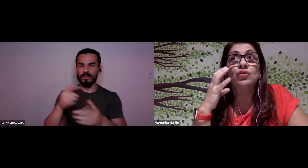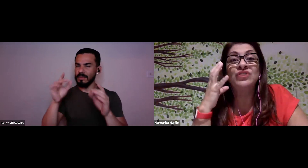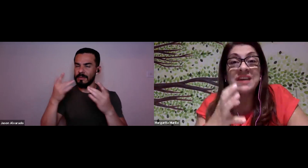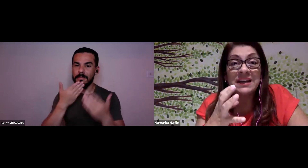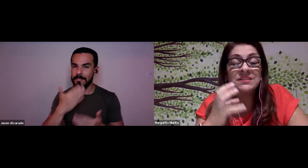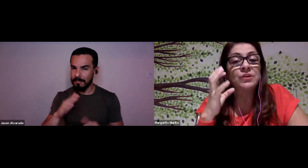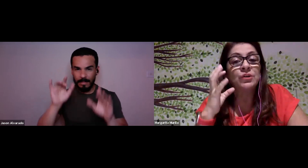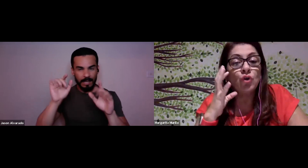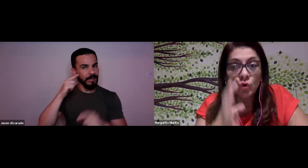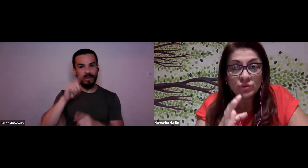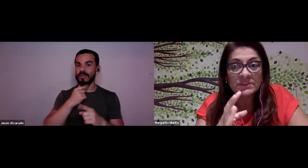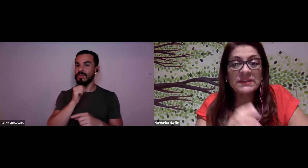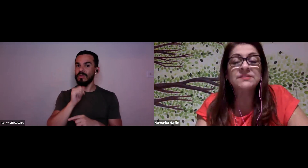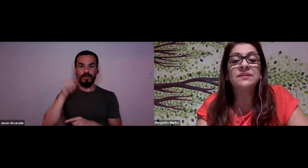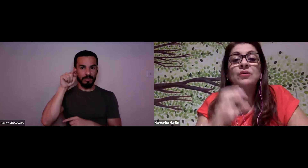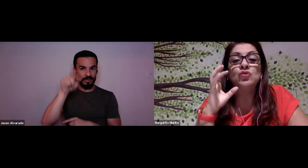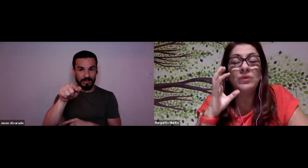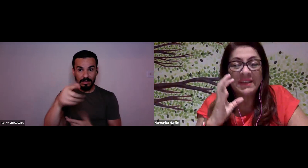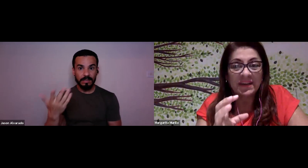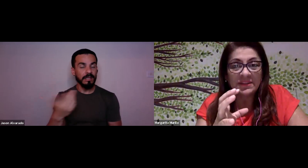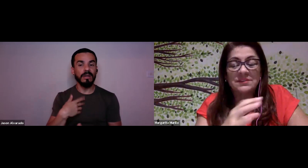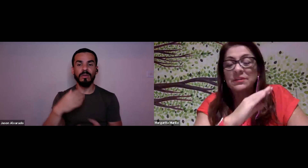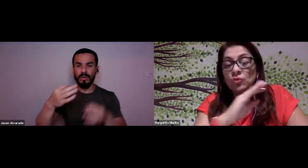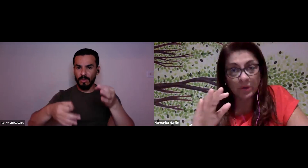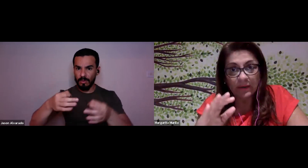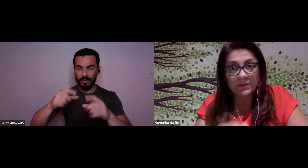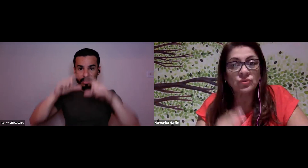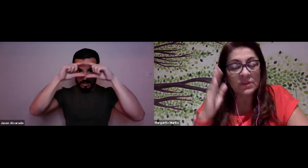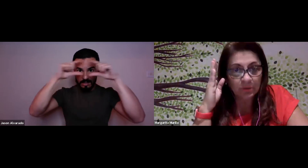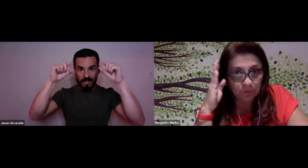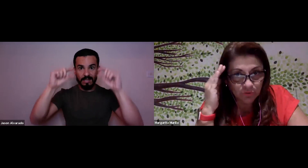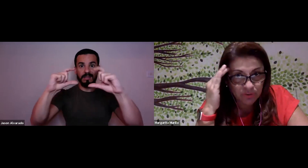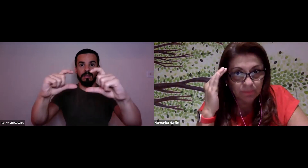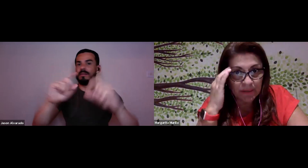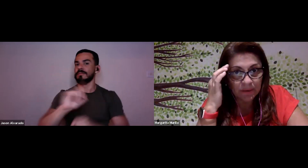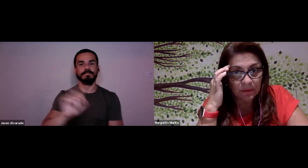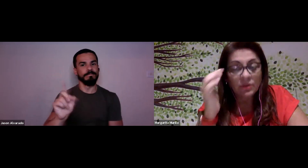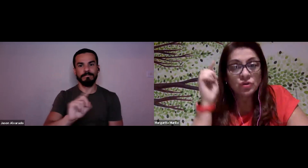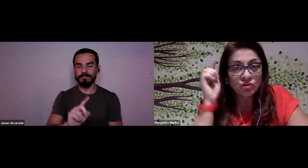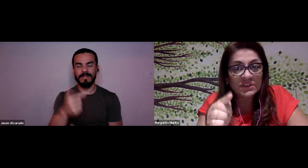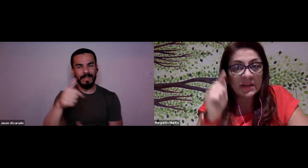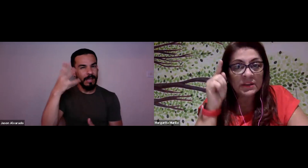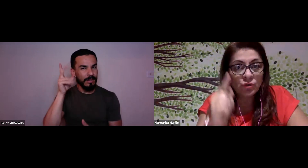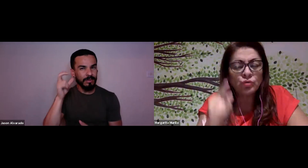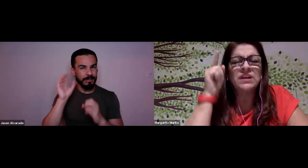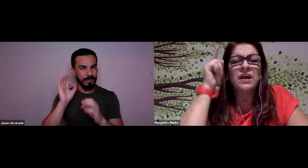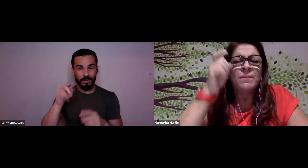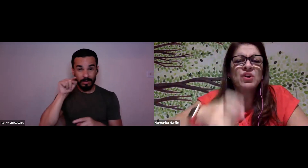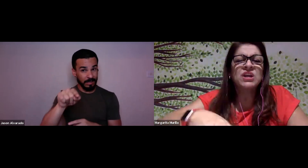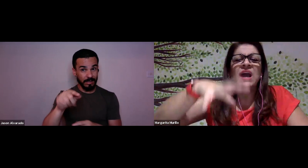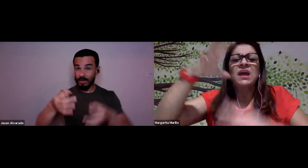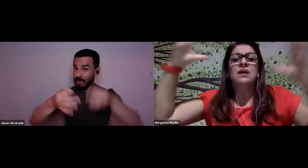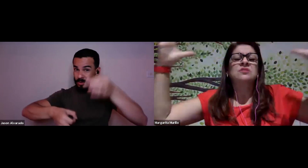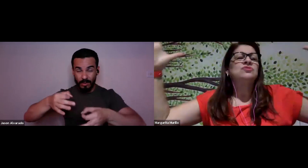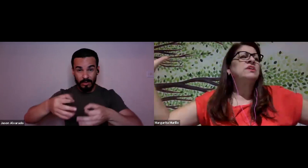seas no señales No juzgues no etiquetes nunca eso quiero que lo escuchen bien no señales no juzgue